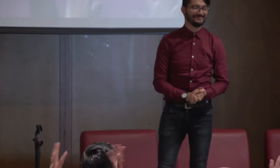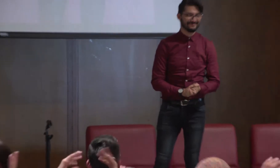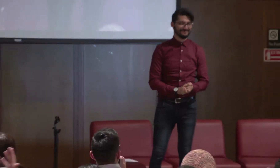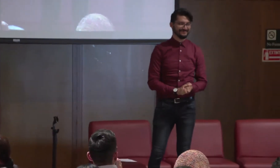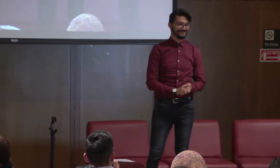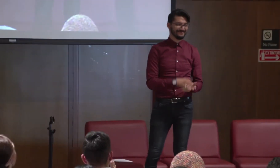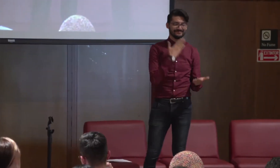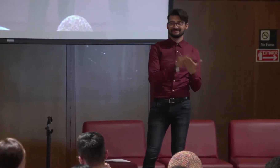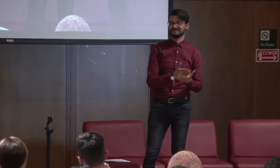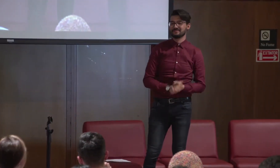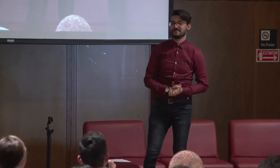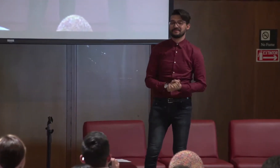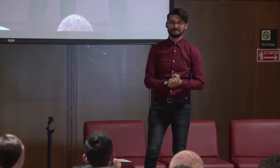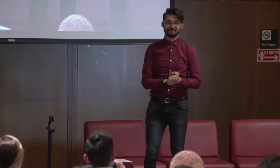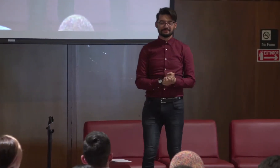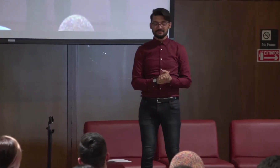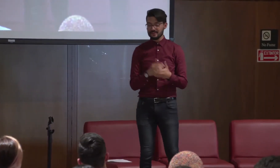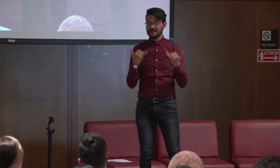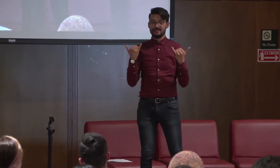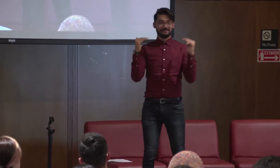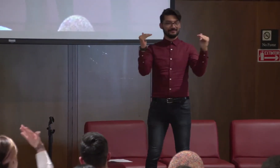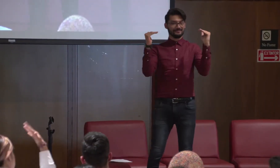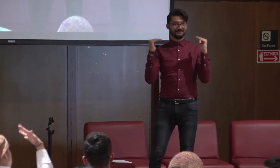Bravo, un aplauso para él.